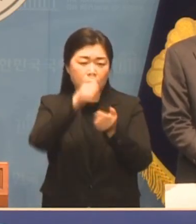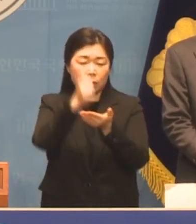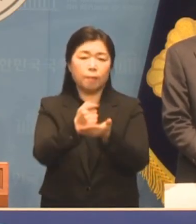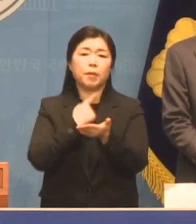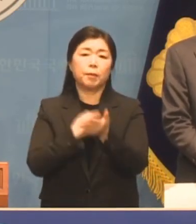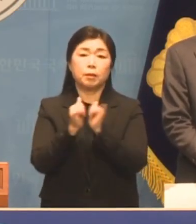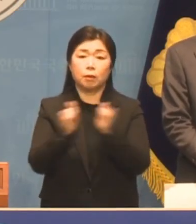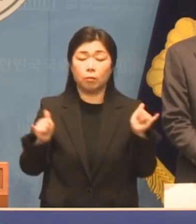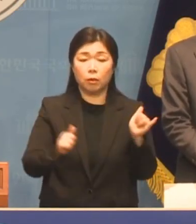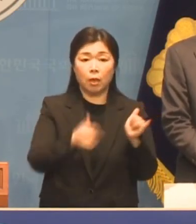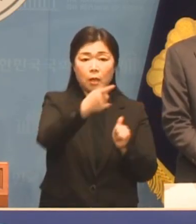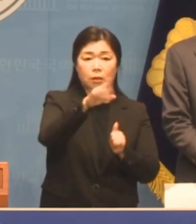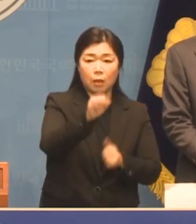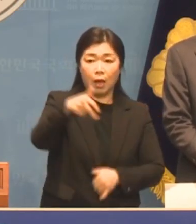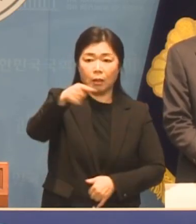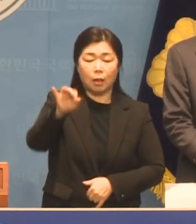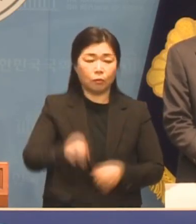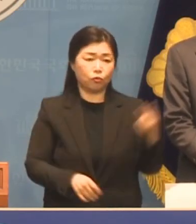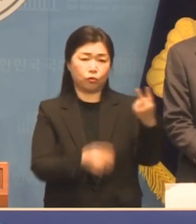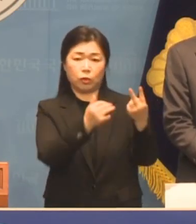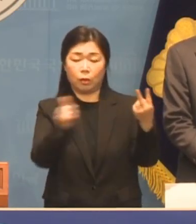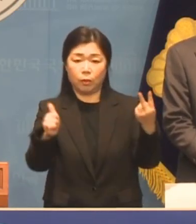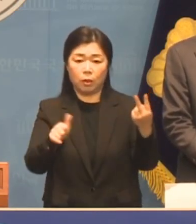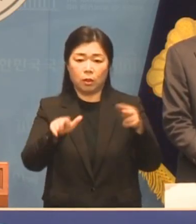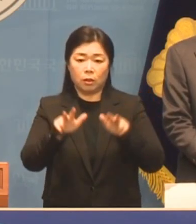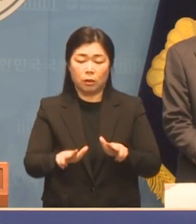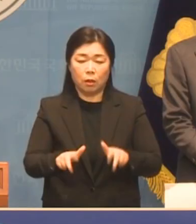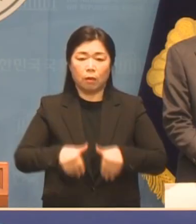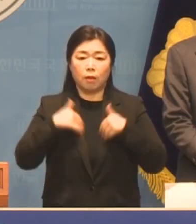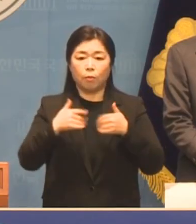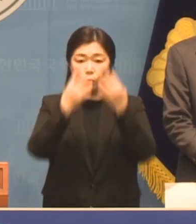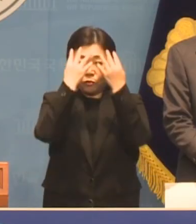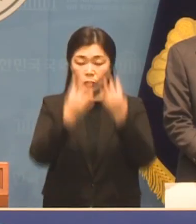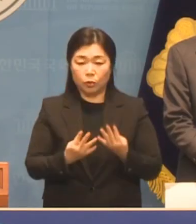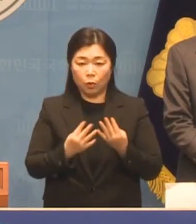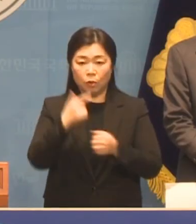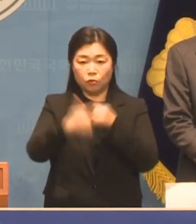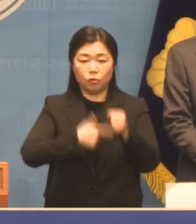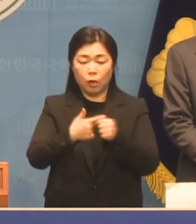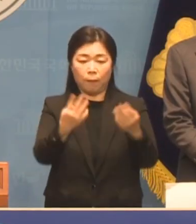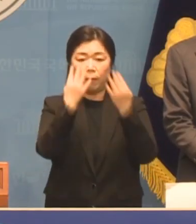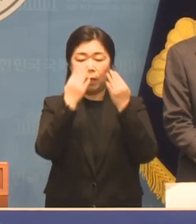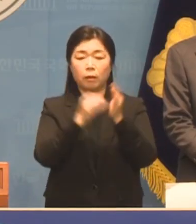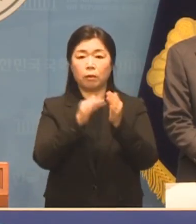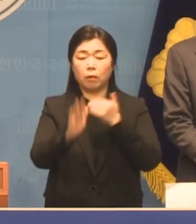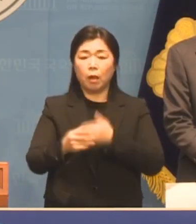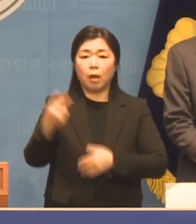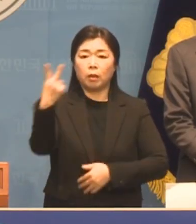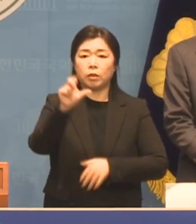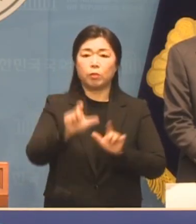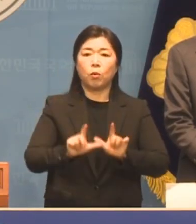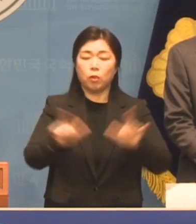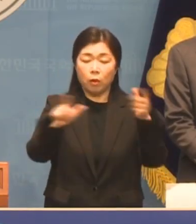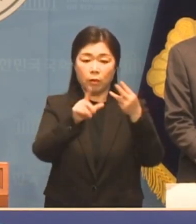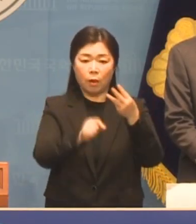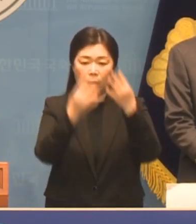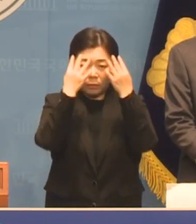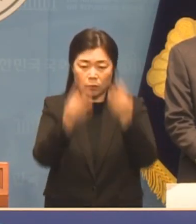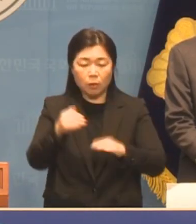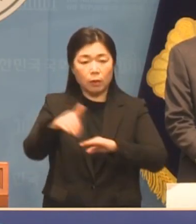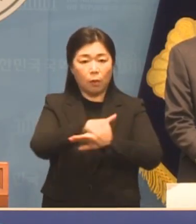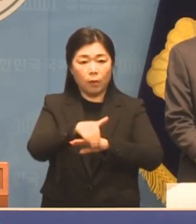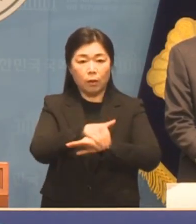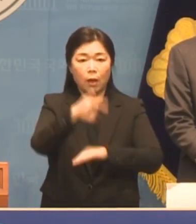주범자 장수진과 현재 서울 남부구치소에 수감 6년을 복역한 후 2025년 3월에 출소